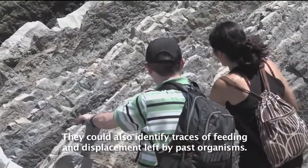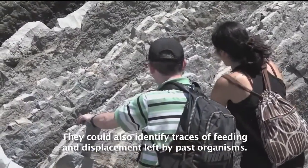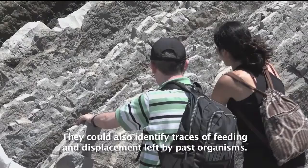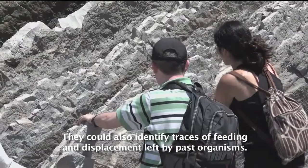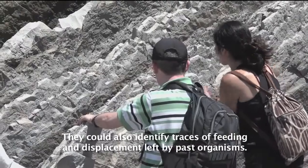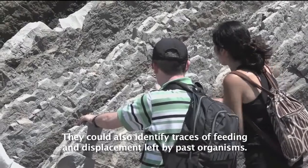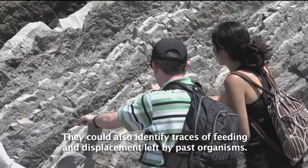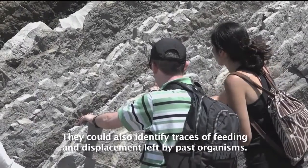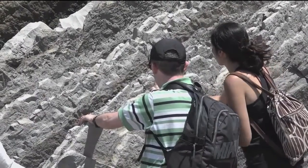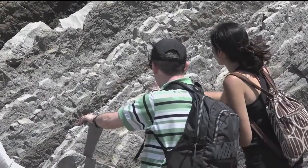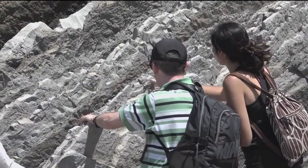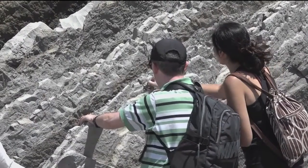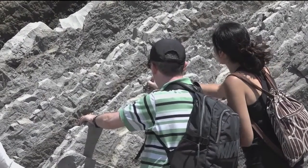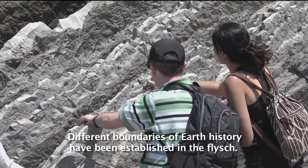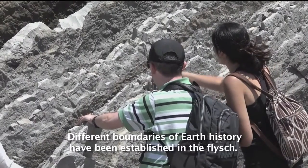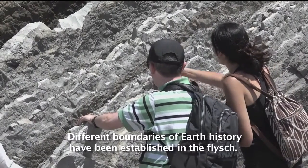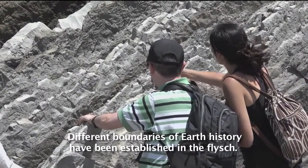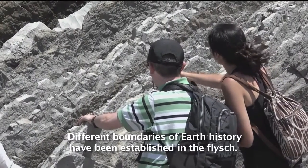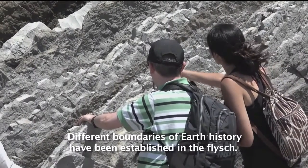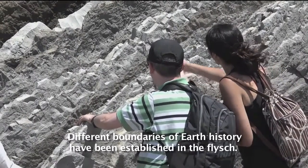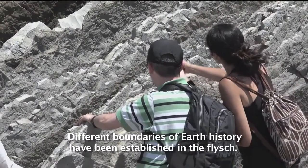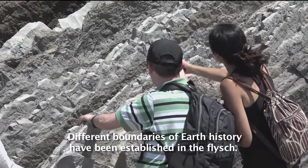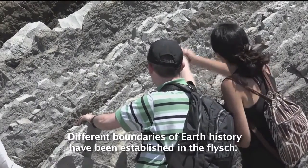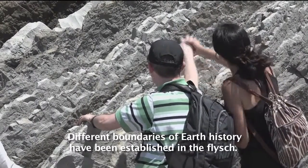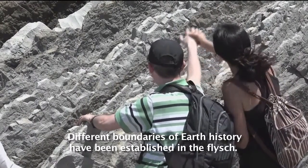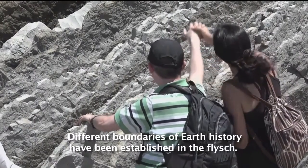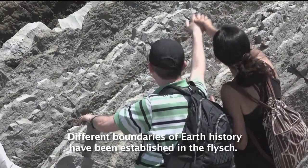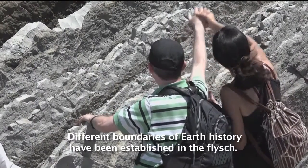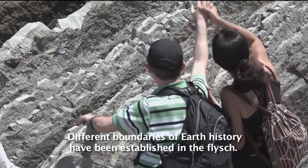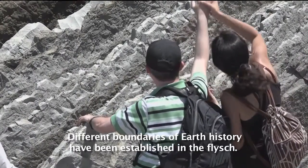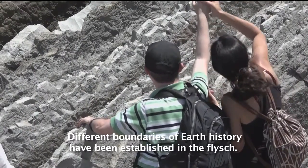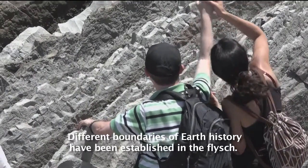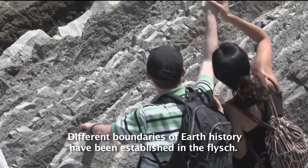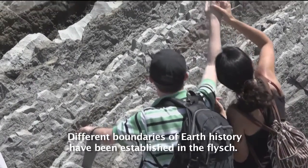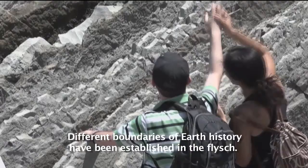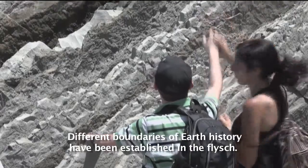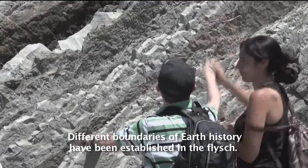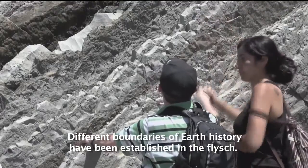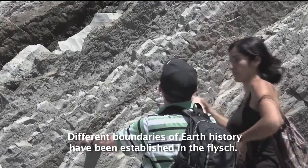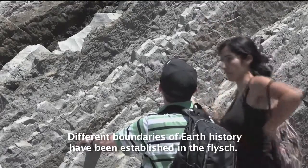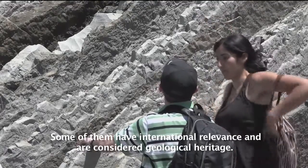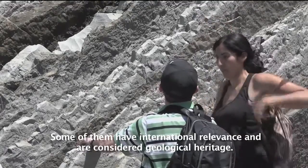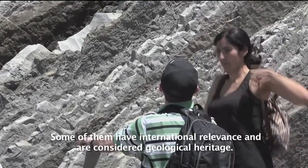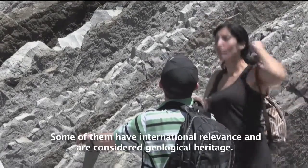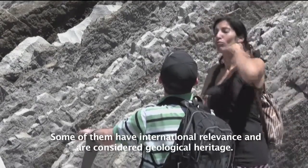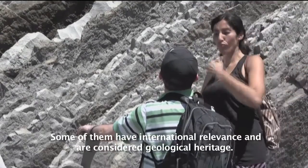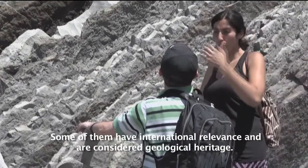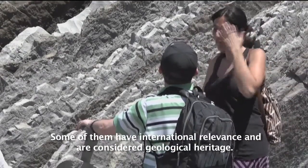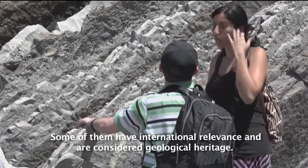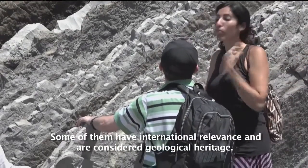de organismos del pasado. En el Flysch se han establecido diversos límites en la historia de la Tierra. Algunos